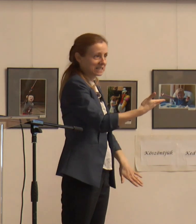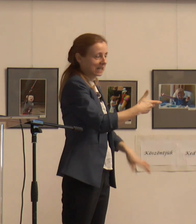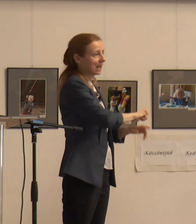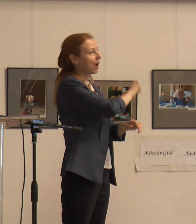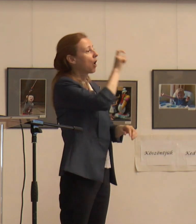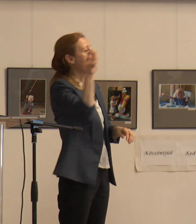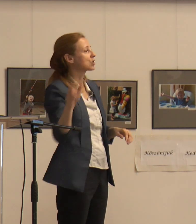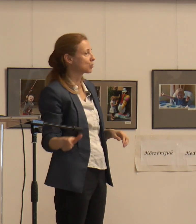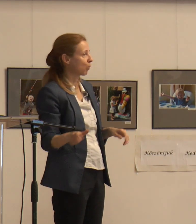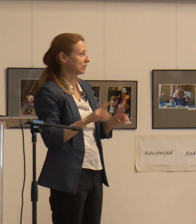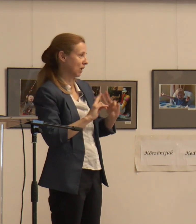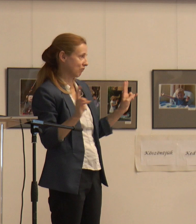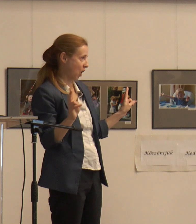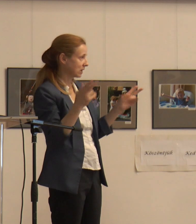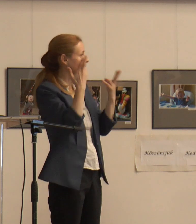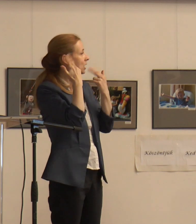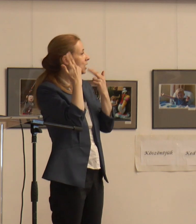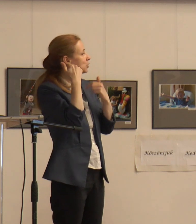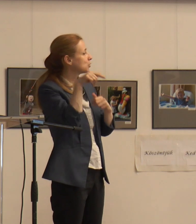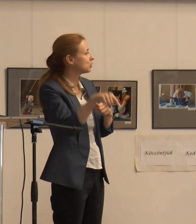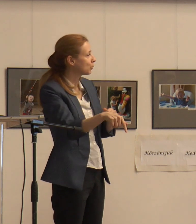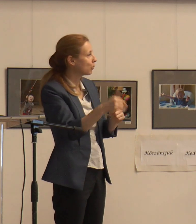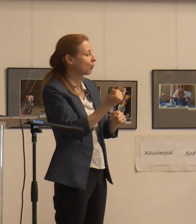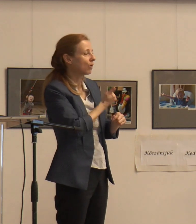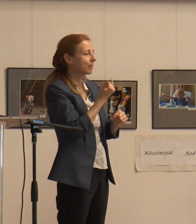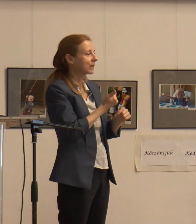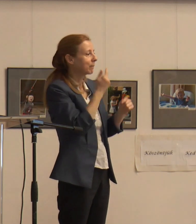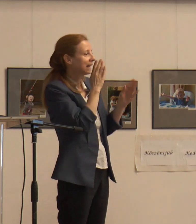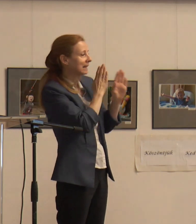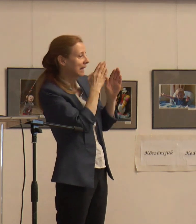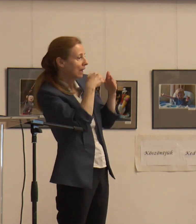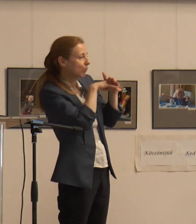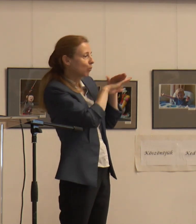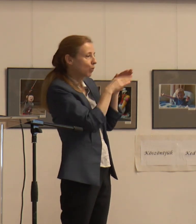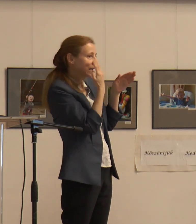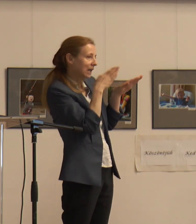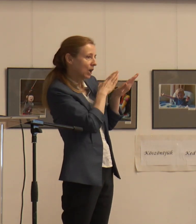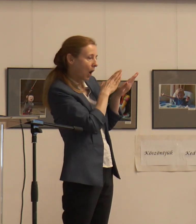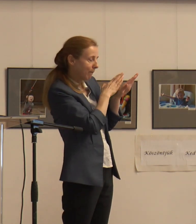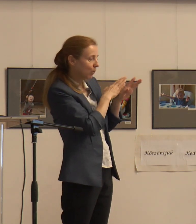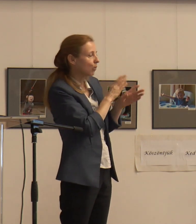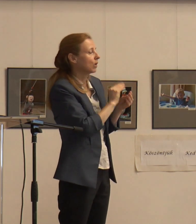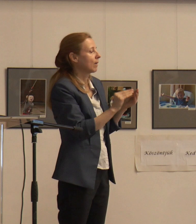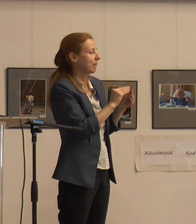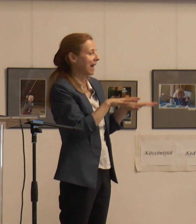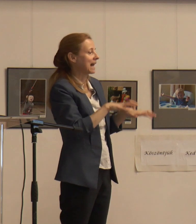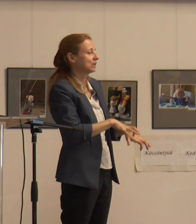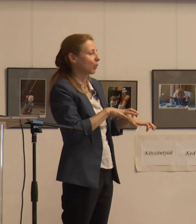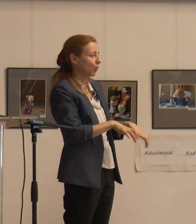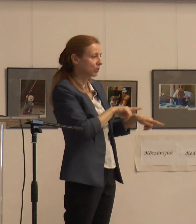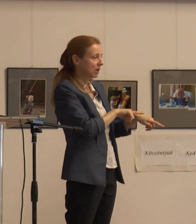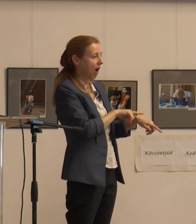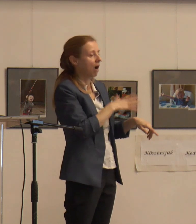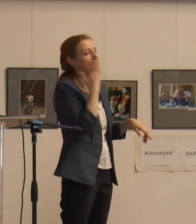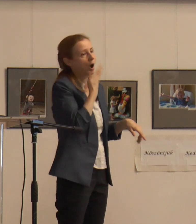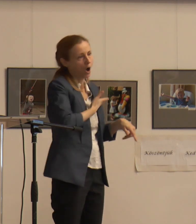Azóta van, hogy a nyúl mindegy púvi és lapul, mert a kutya, ha